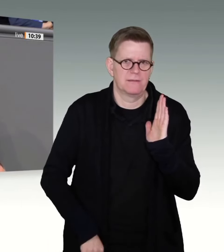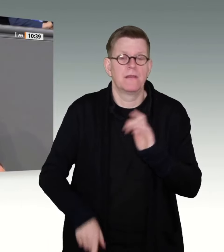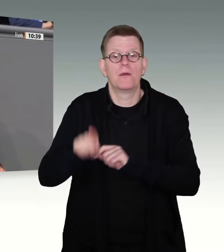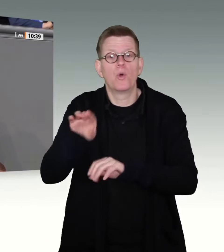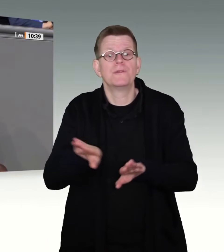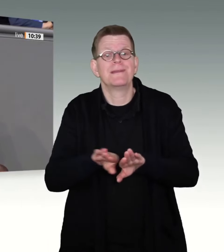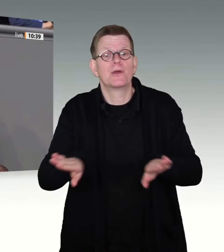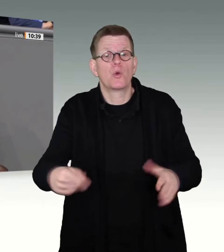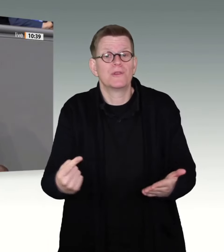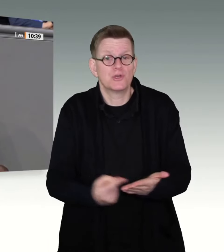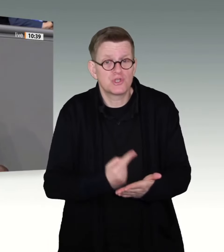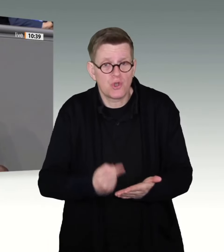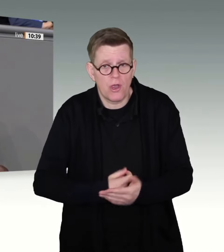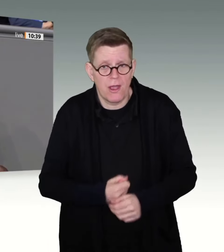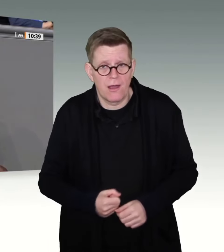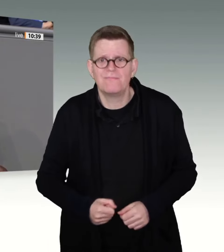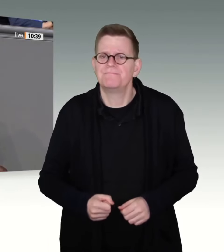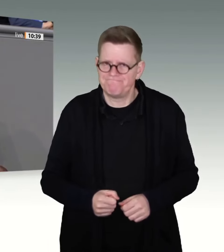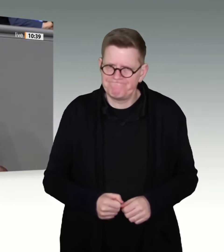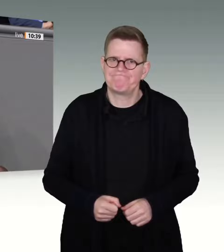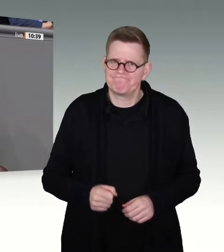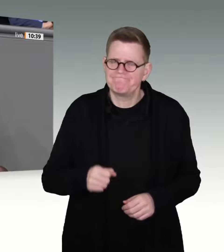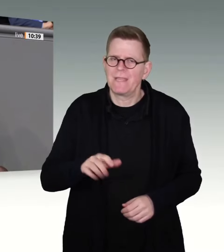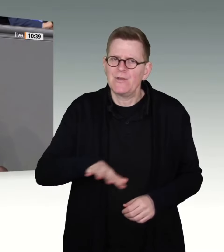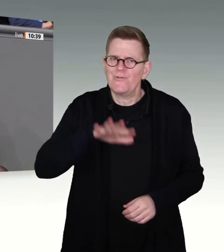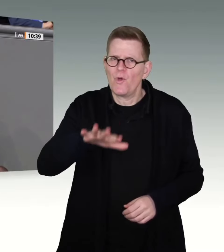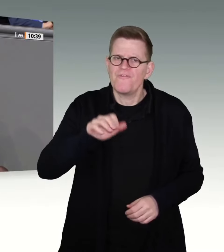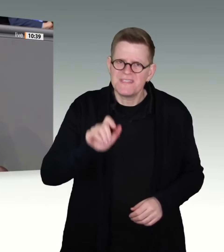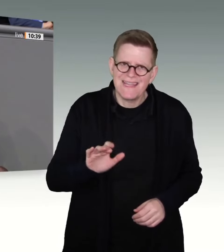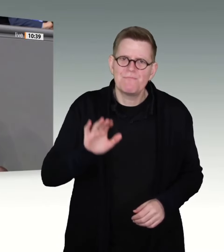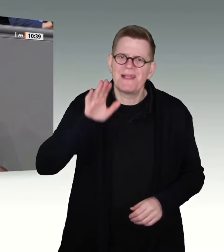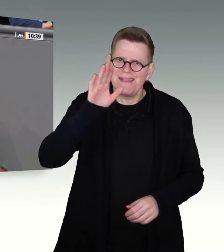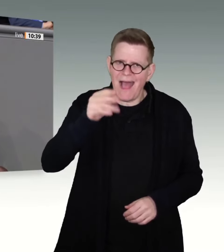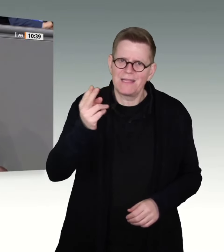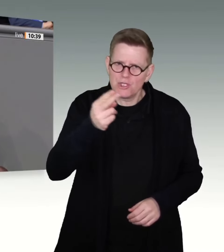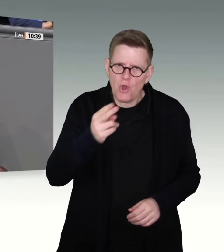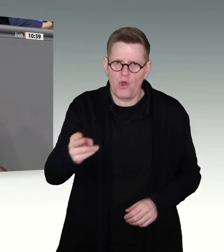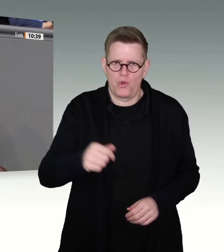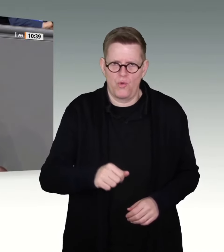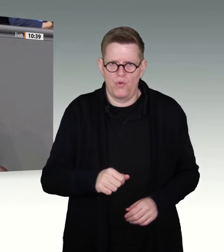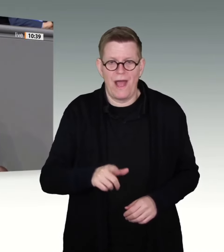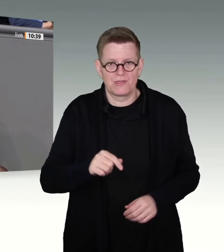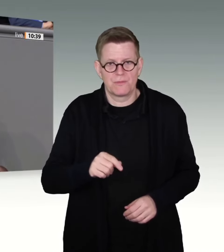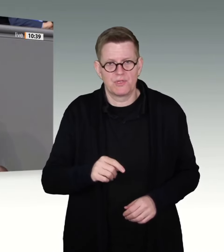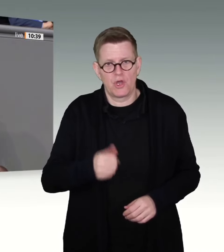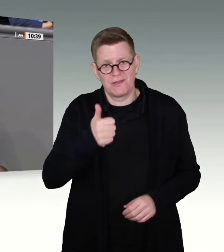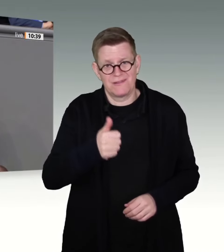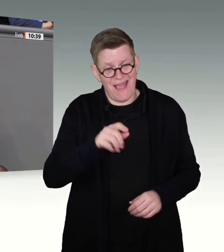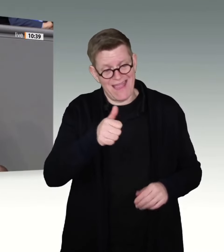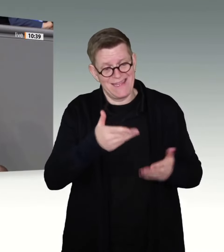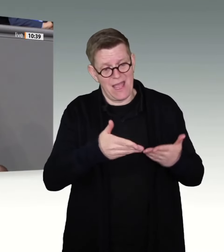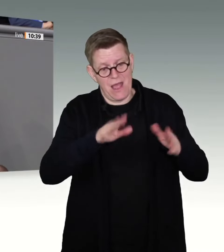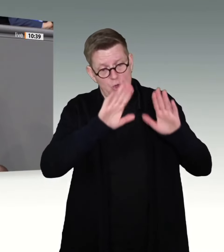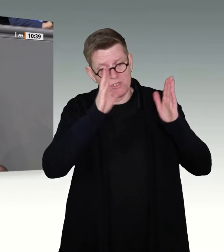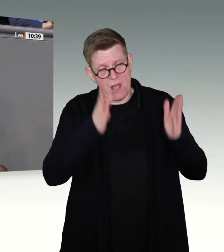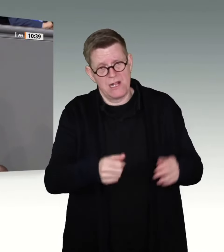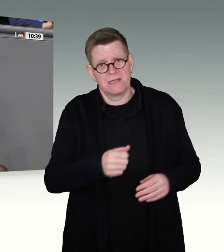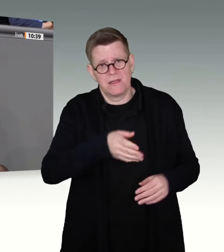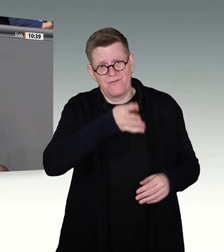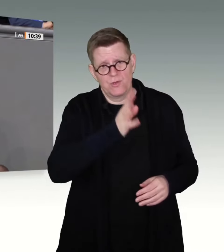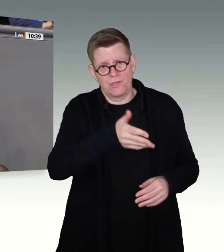Wohnens jedes Jahr um 15 Milliarden Euro, also um 400 bis 500 Euro je Haushalt verteuert,